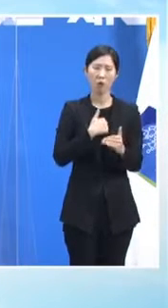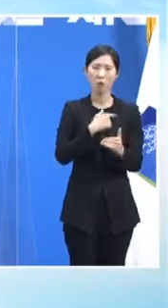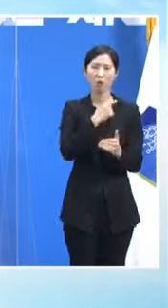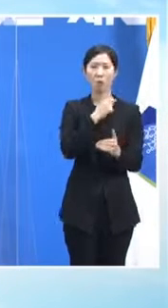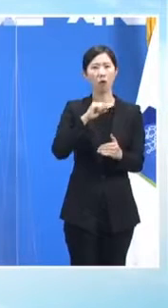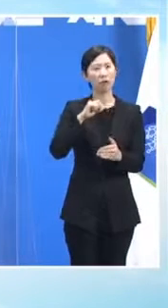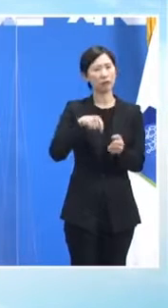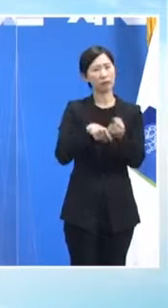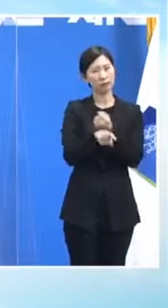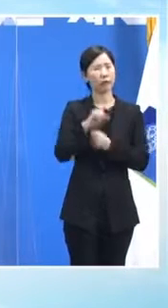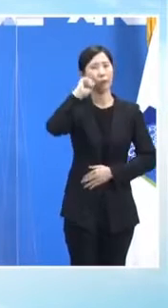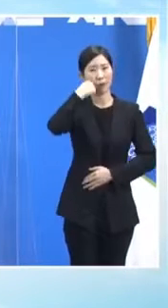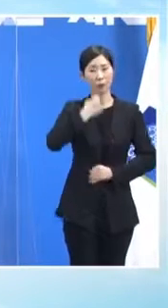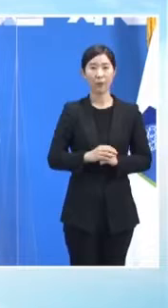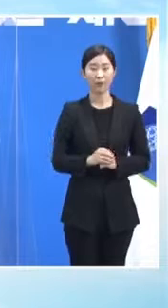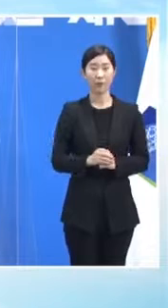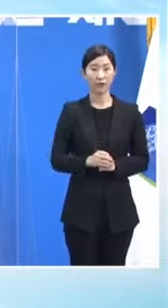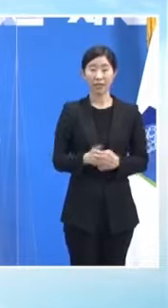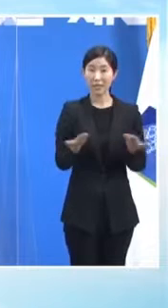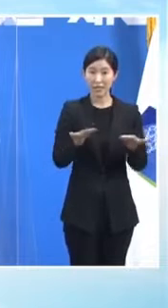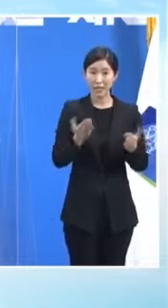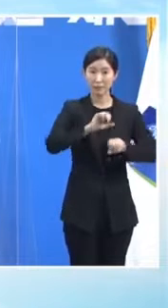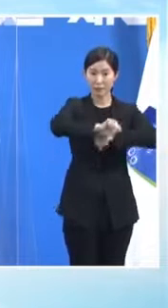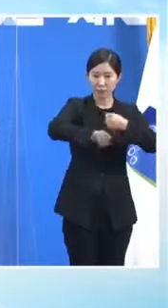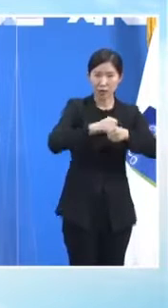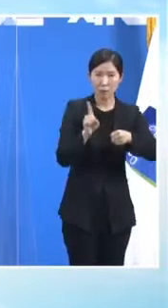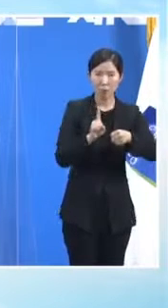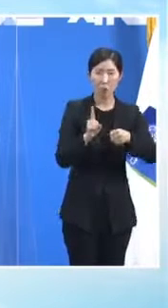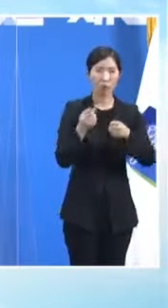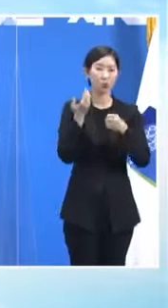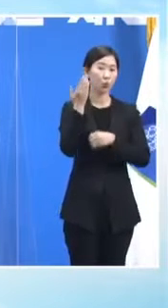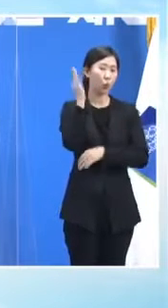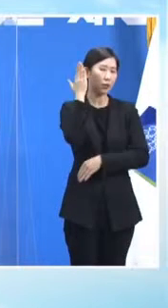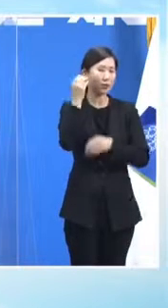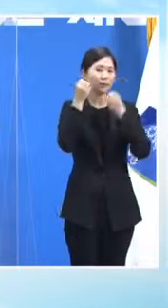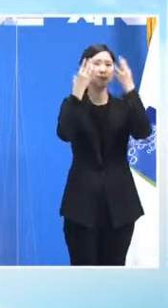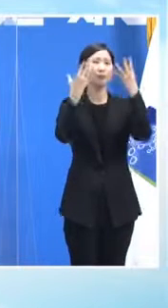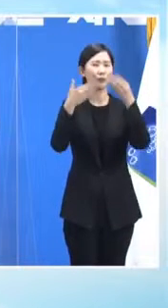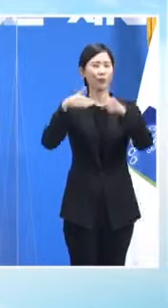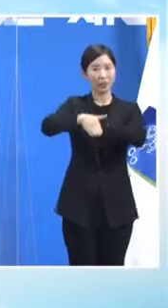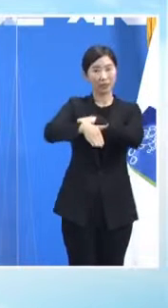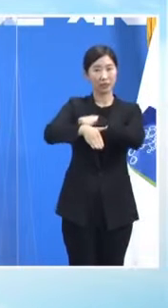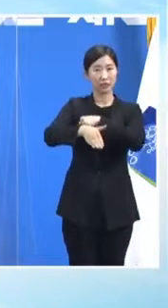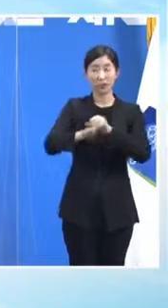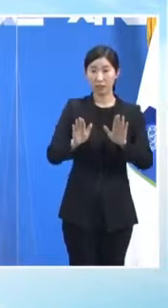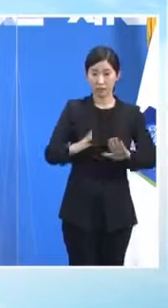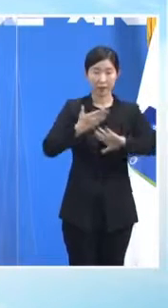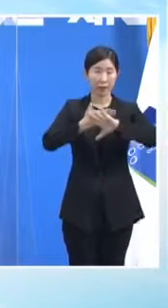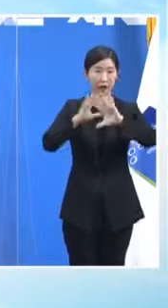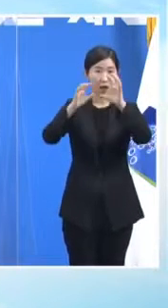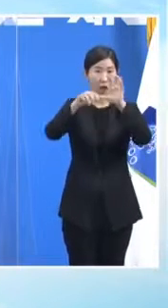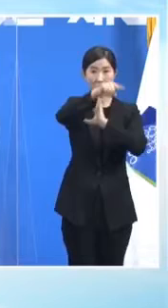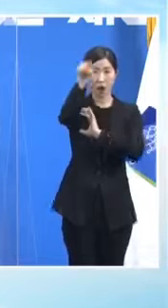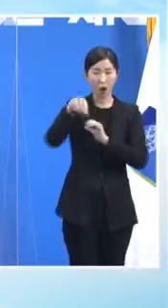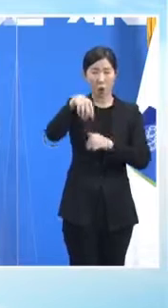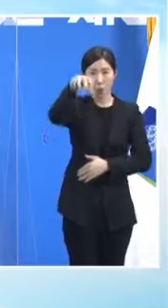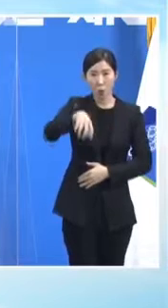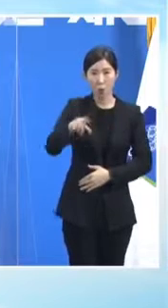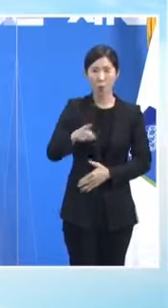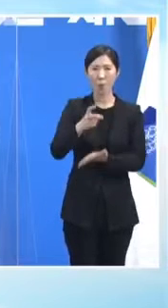프리랜서가 비교적 최근에 등장한 새로운 형태의 노동자로서 아직 우리나라를 비롯한 선진국에서도 법적